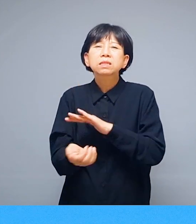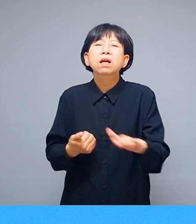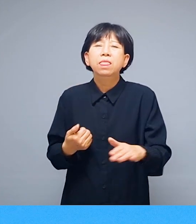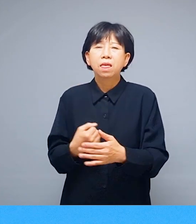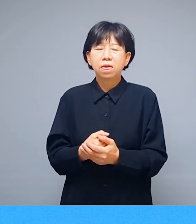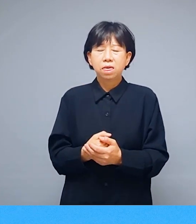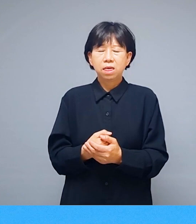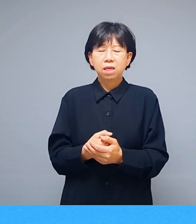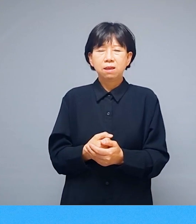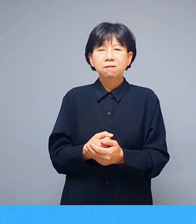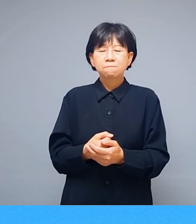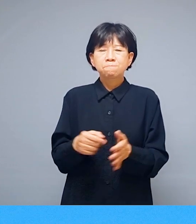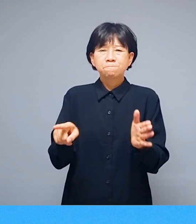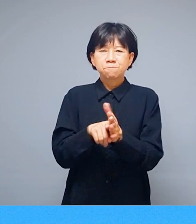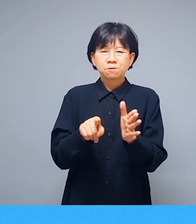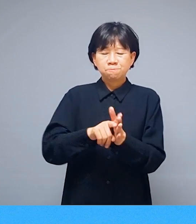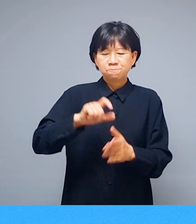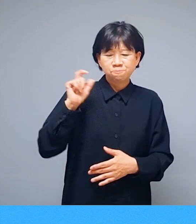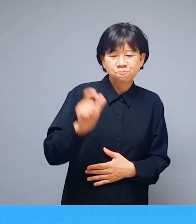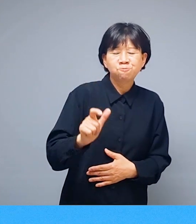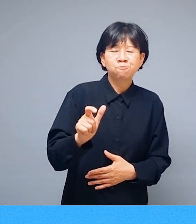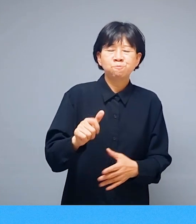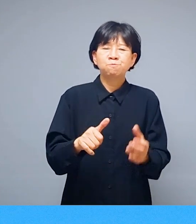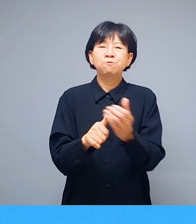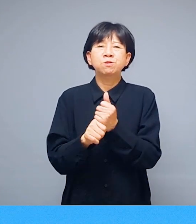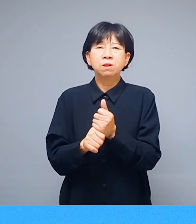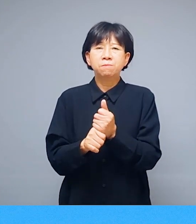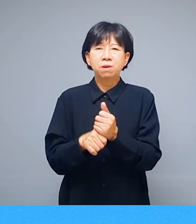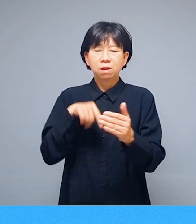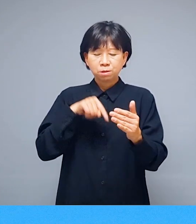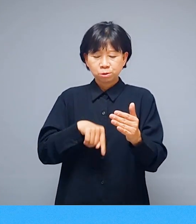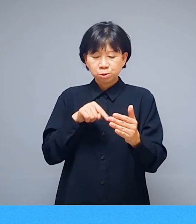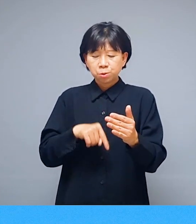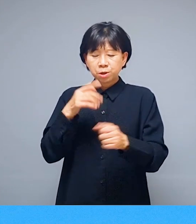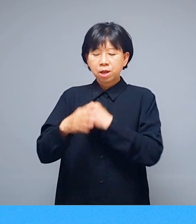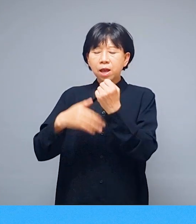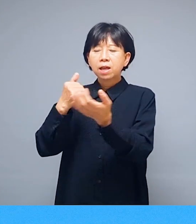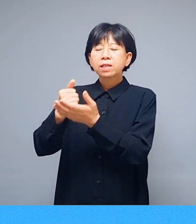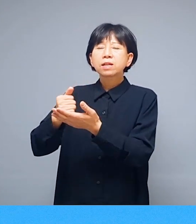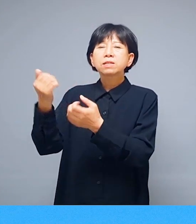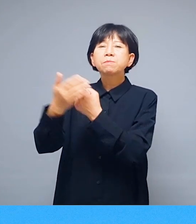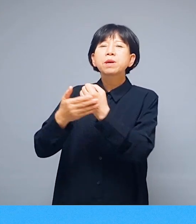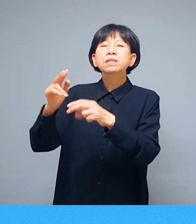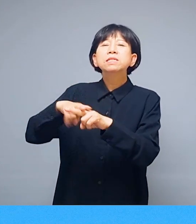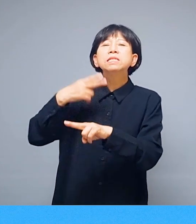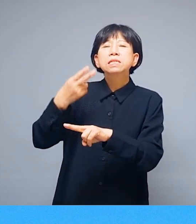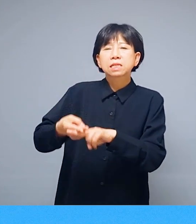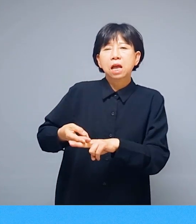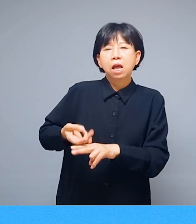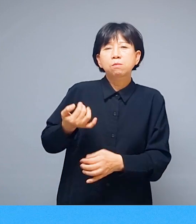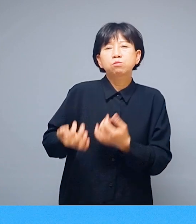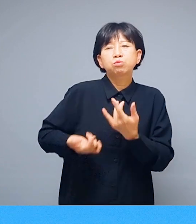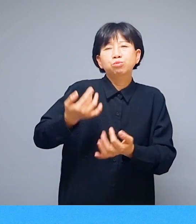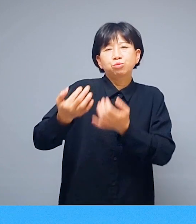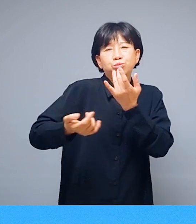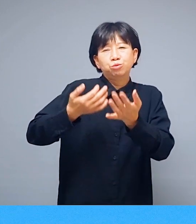보면 내 속에 있는 하나님의 은사를 다시 부릴 듯하게 하라라는 말씀이